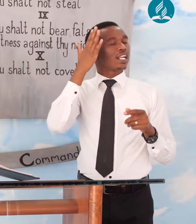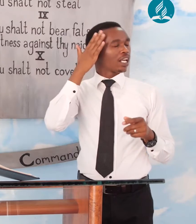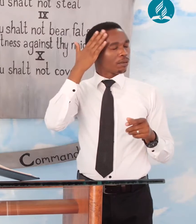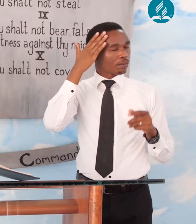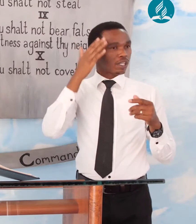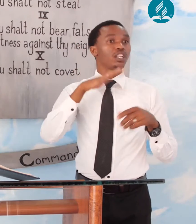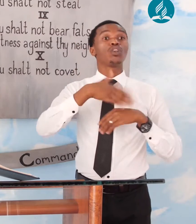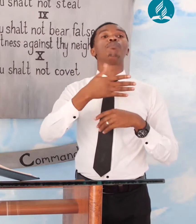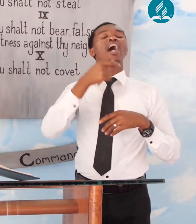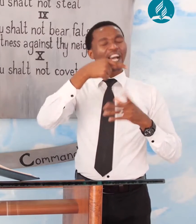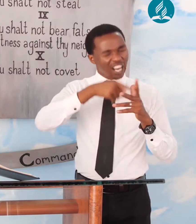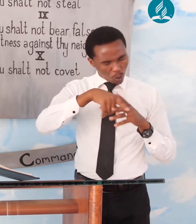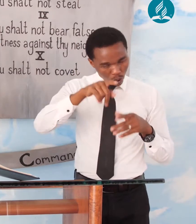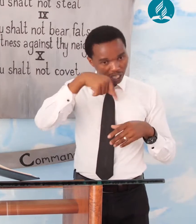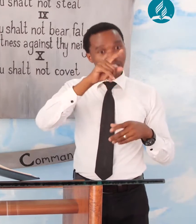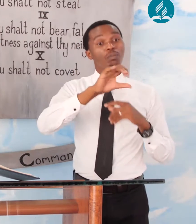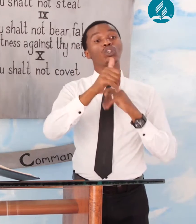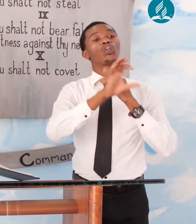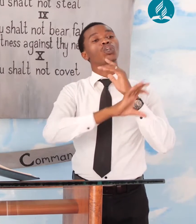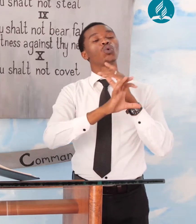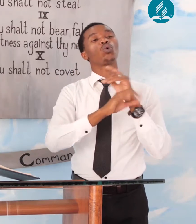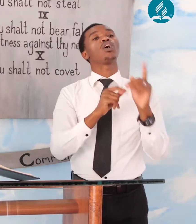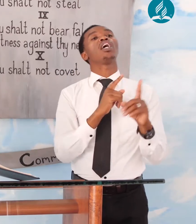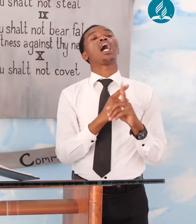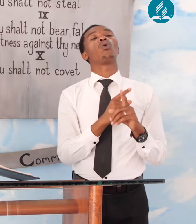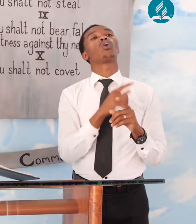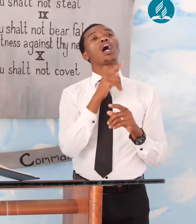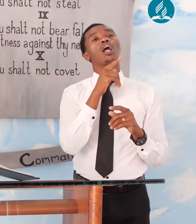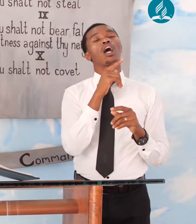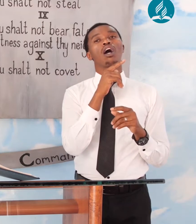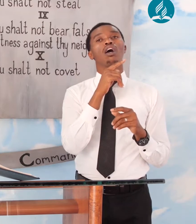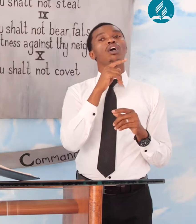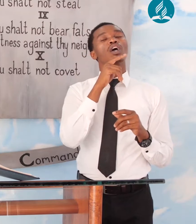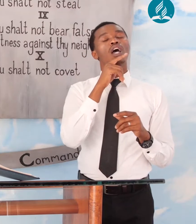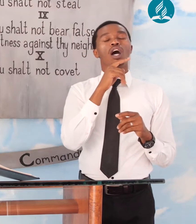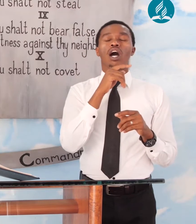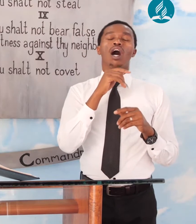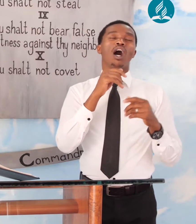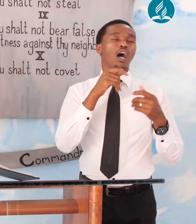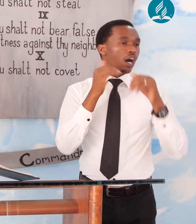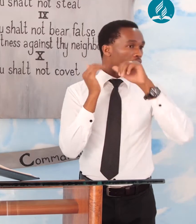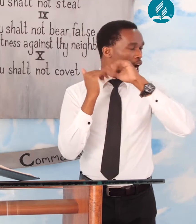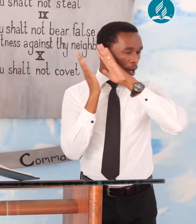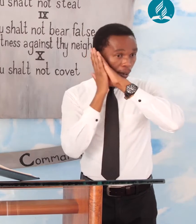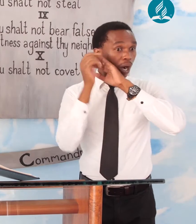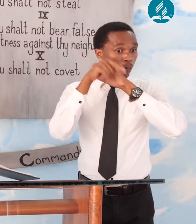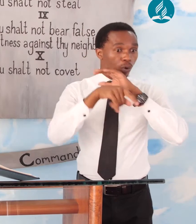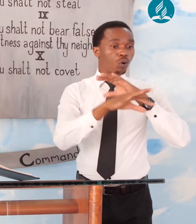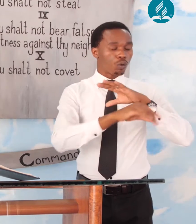Yetiro sebukwe amara mu butayu indi myaka 40 imyaka